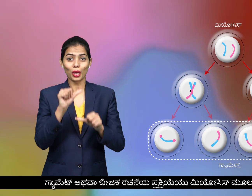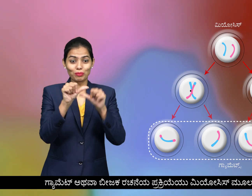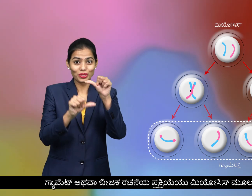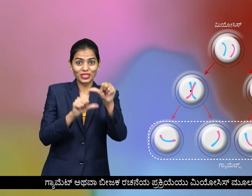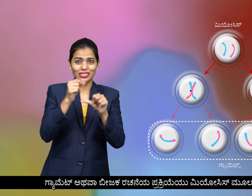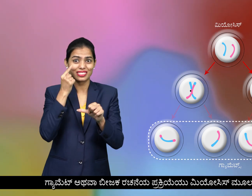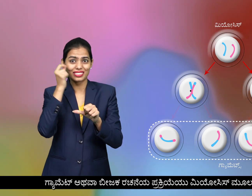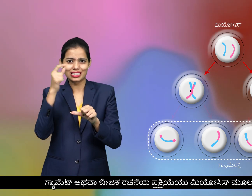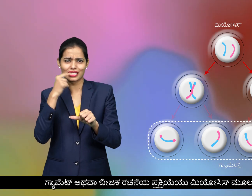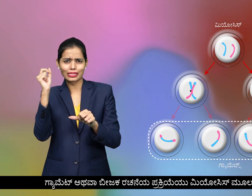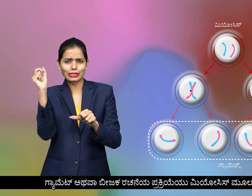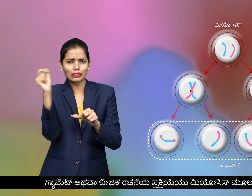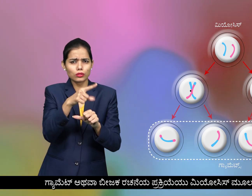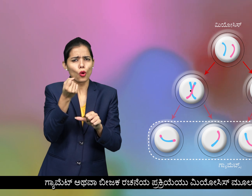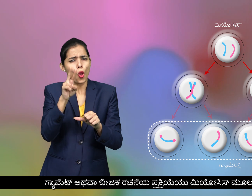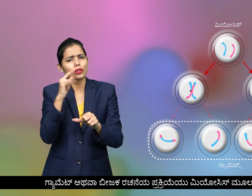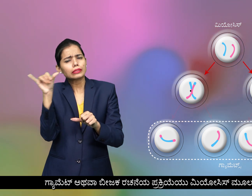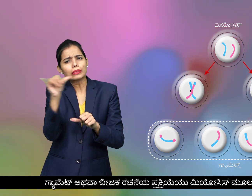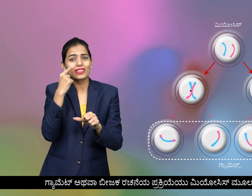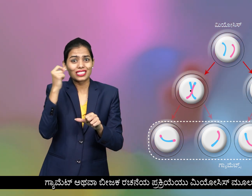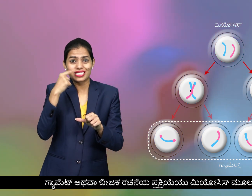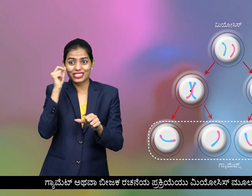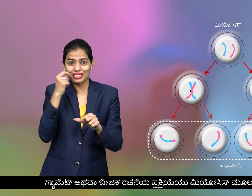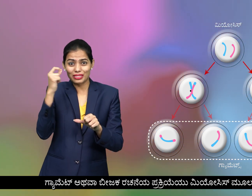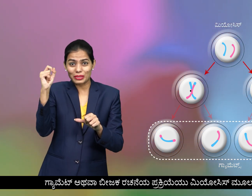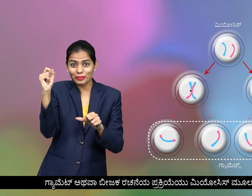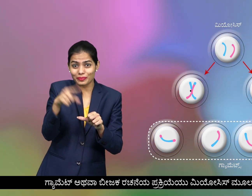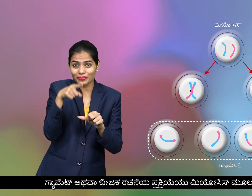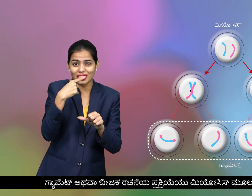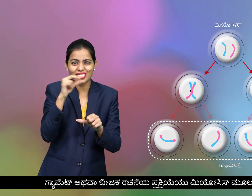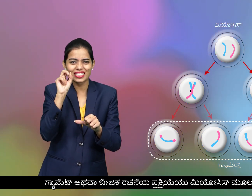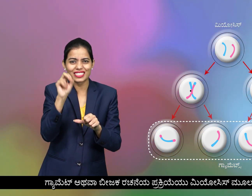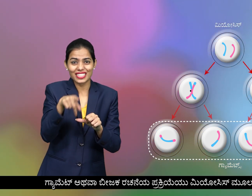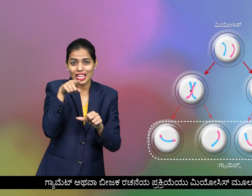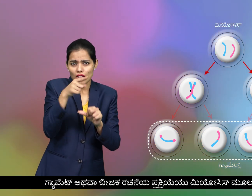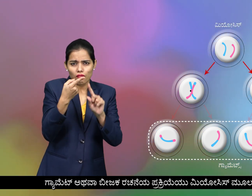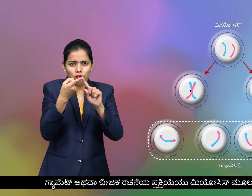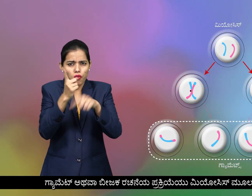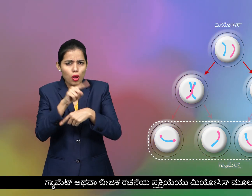ಗ್ಯಾಮೆಟ್ ಅಥವಾ ಬೀಜಕ ರಚನೆಯ ಪ್ರಕ್ರಿಯೆಯು ಮಿಯೋಸಿಸ್ ಮೂಲಕ ಸಂಭವಿಸುತ್ತದೆ. ಅರೆ